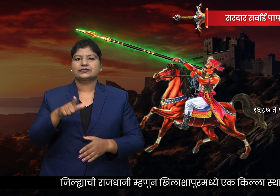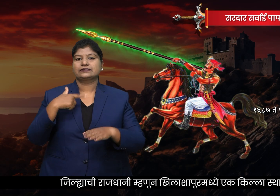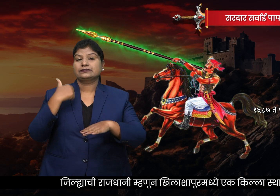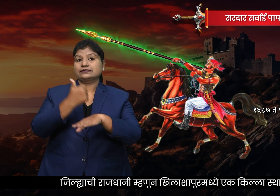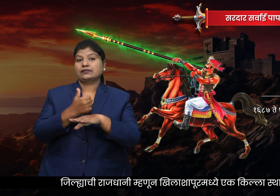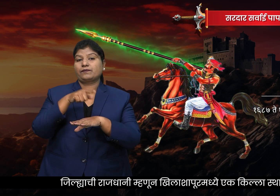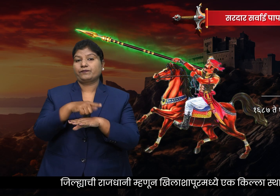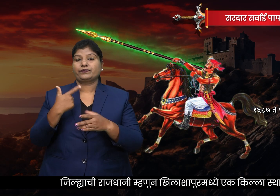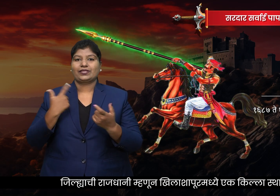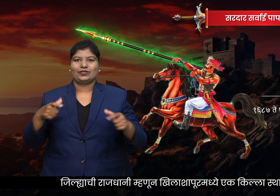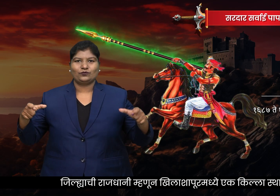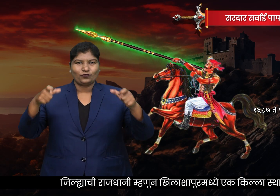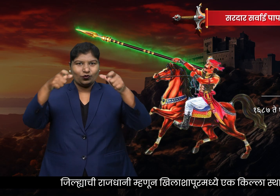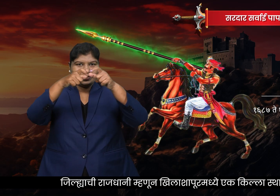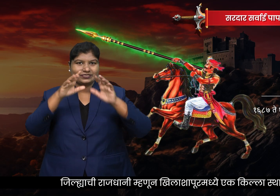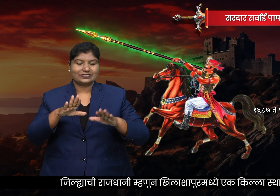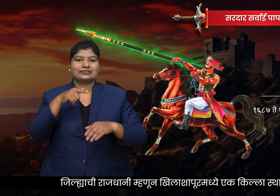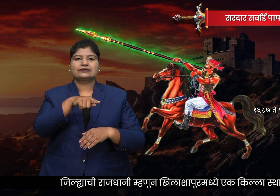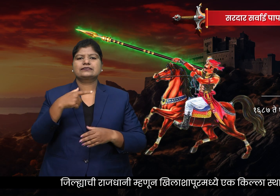जिल्ह्याची राजधानी म्हणून